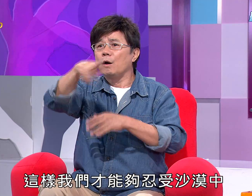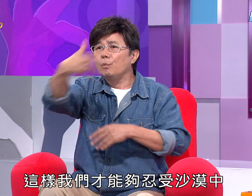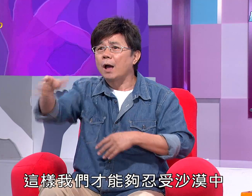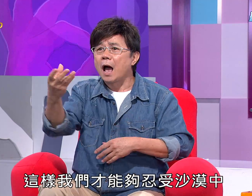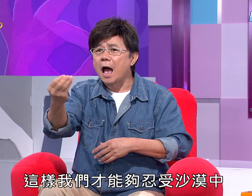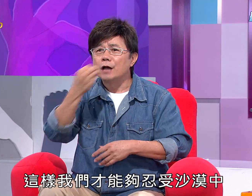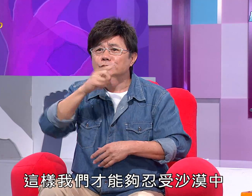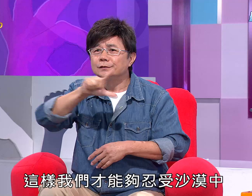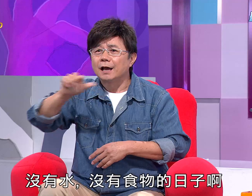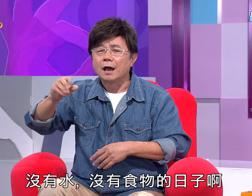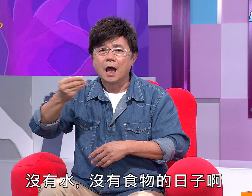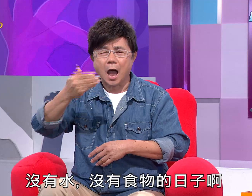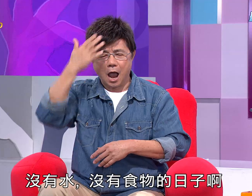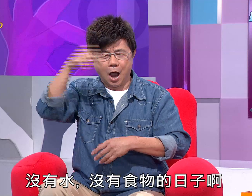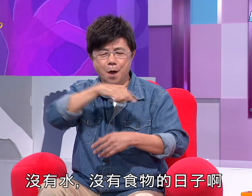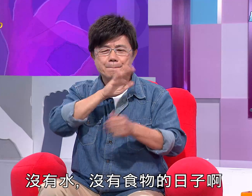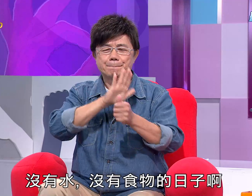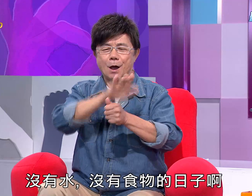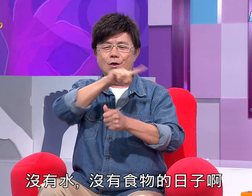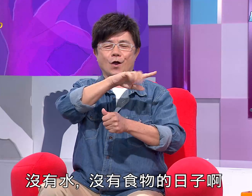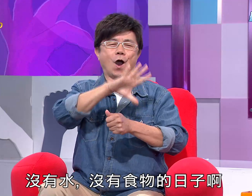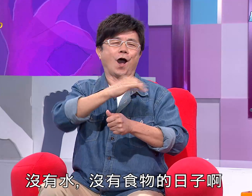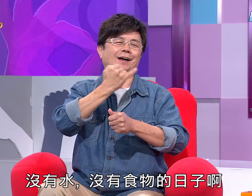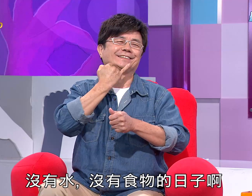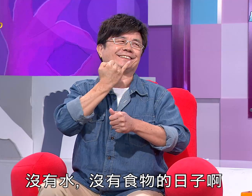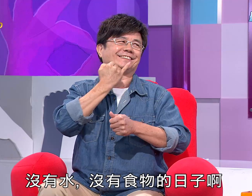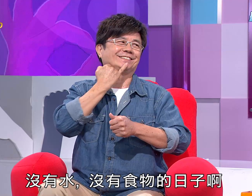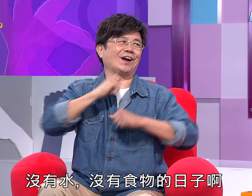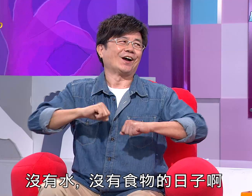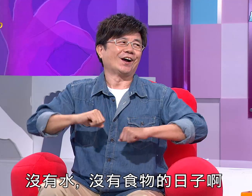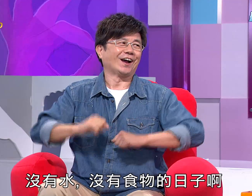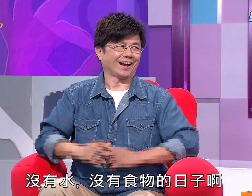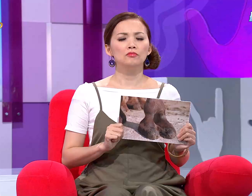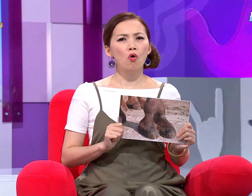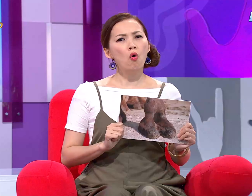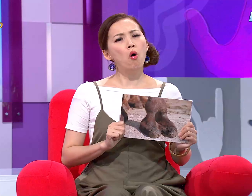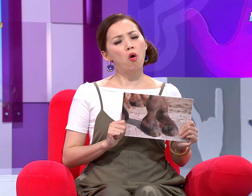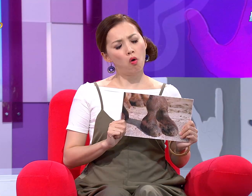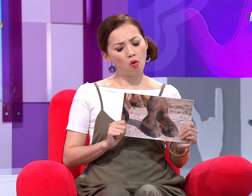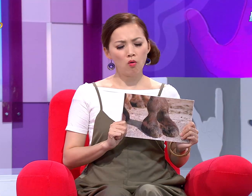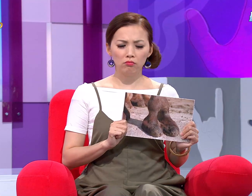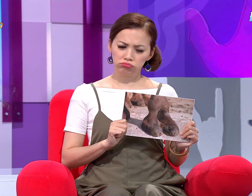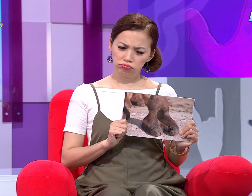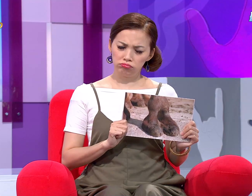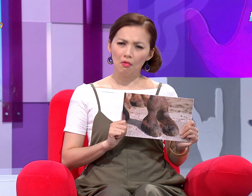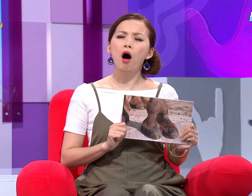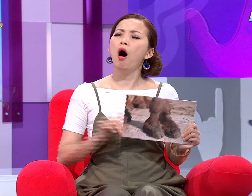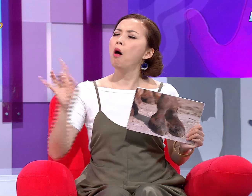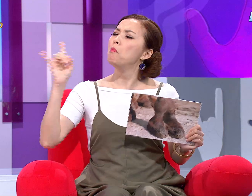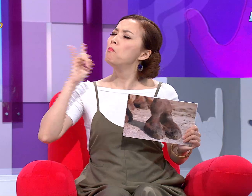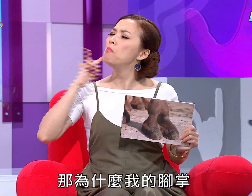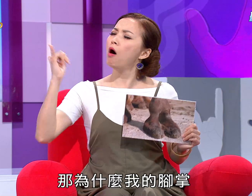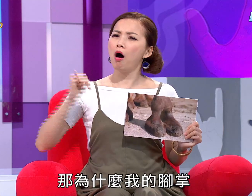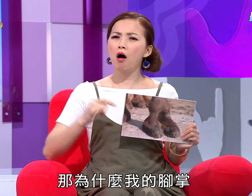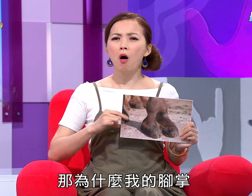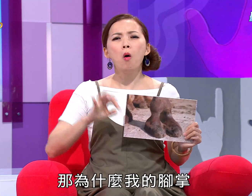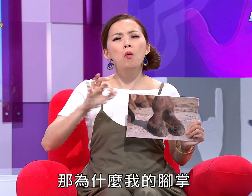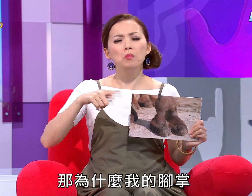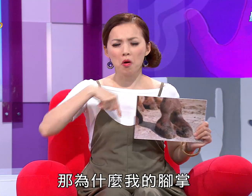沙漠中没有水没有食物的日子呀。啊， 哦，那为